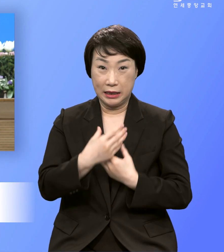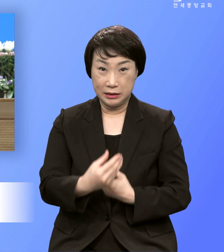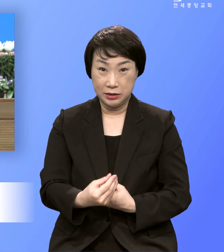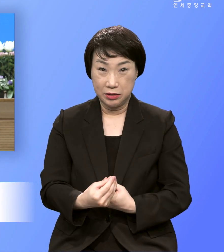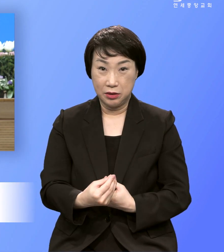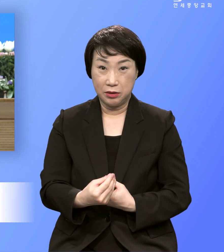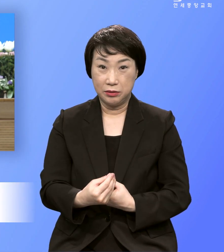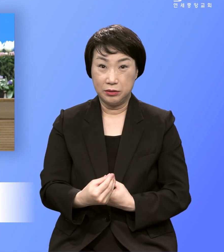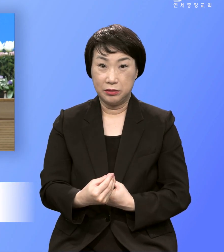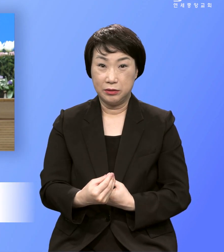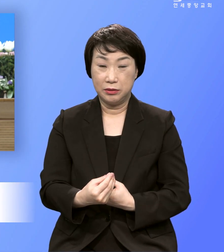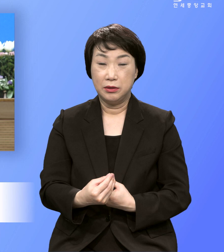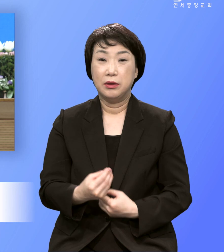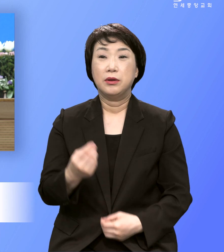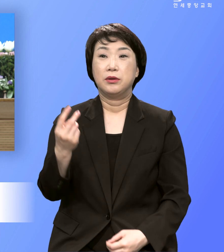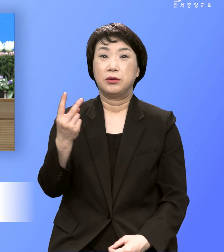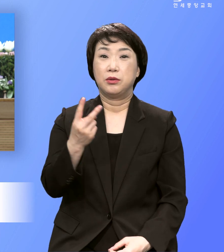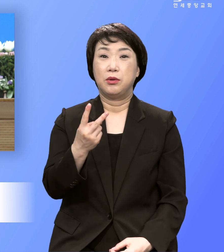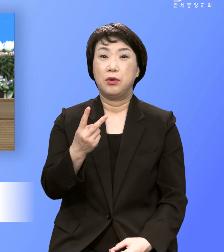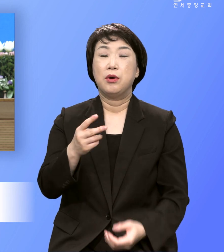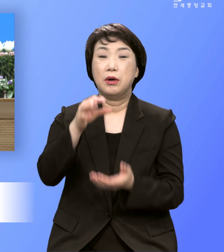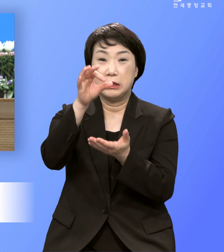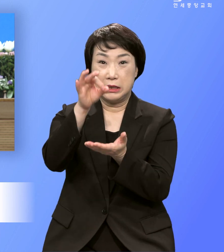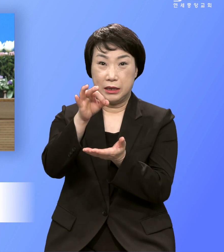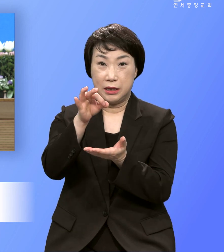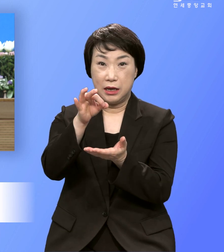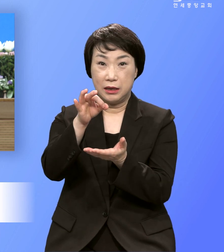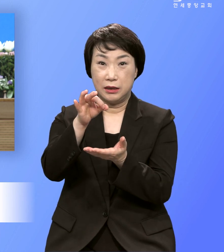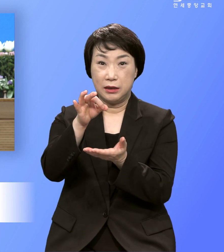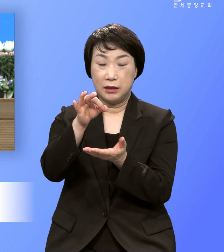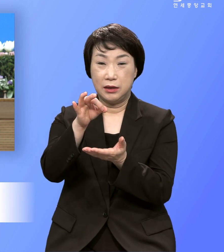안정과 또 재산과